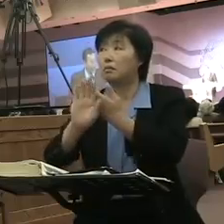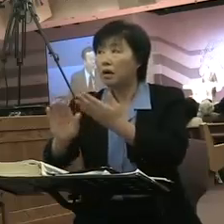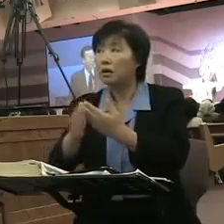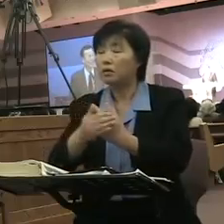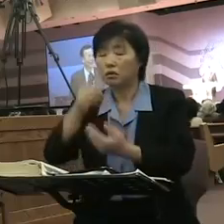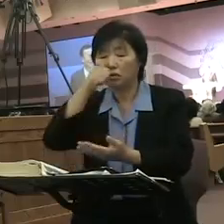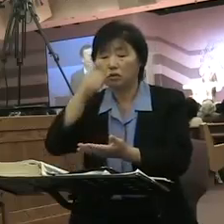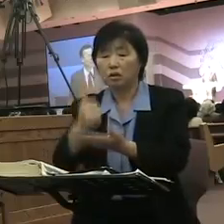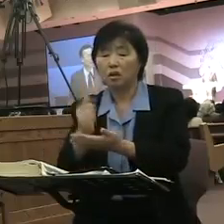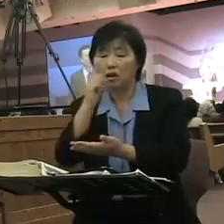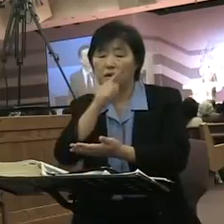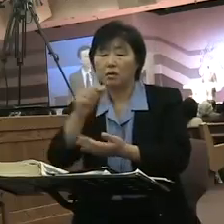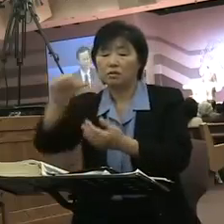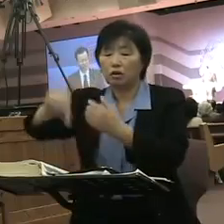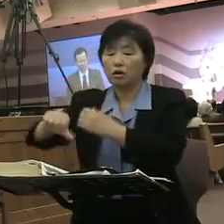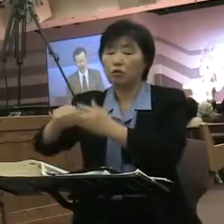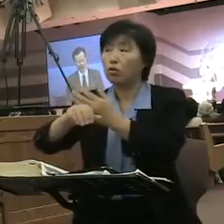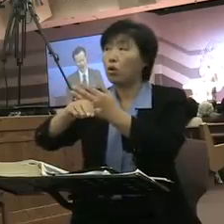있는 사람들입니다.